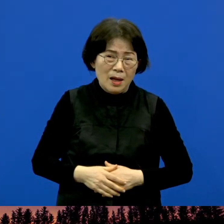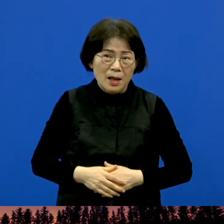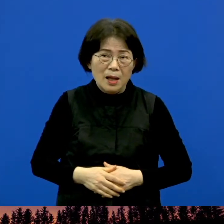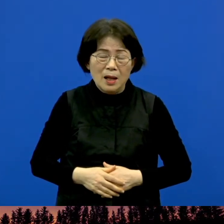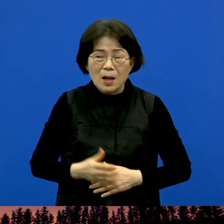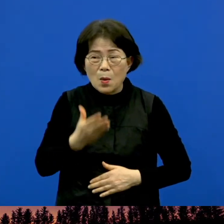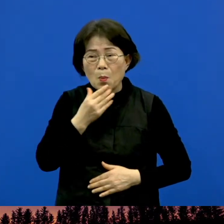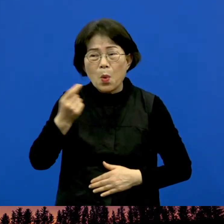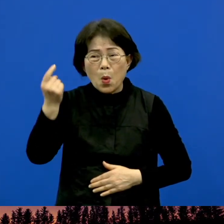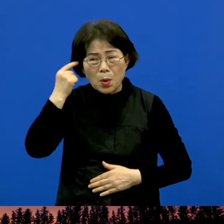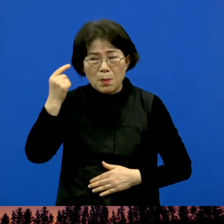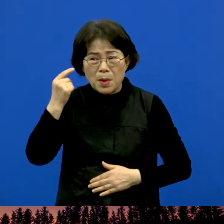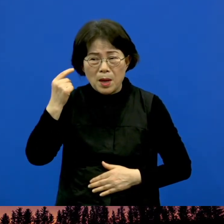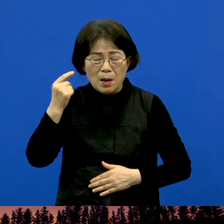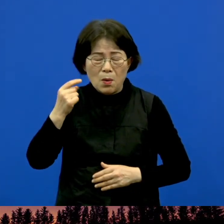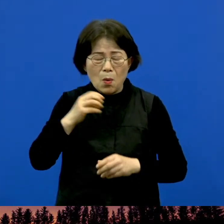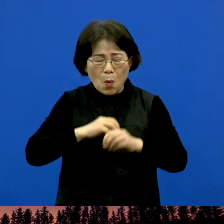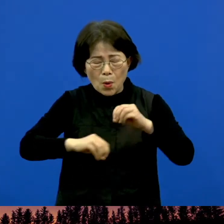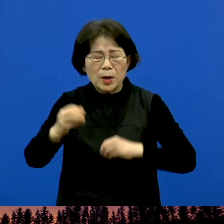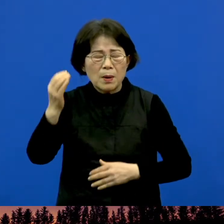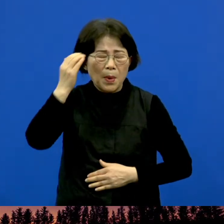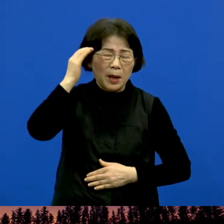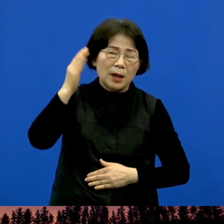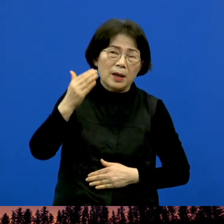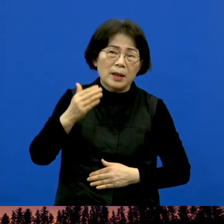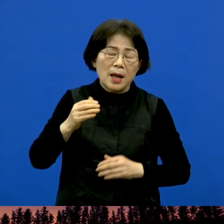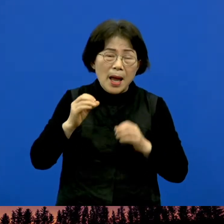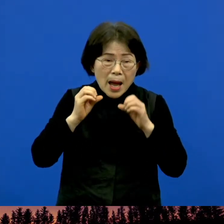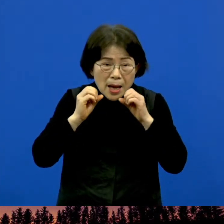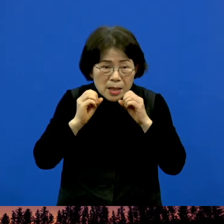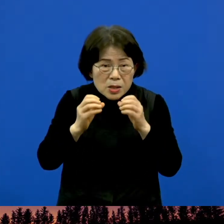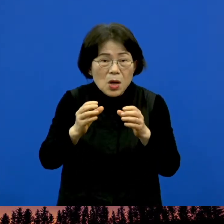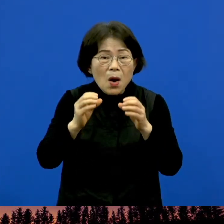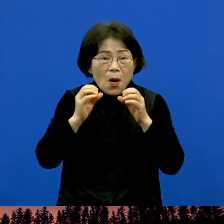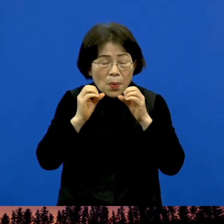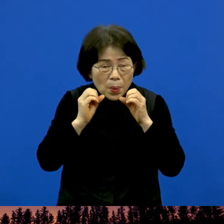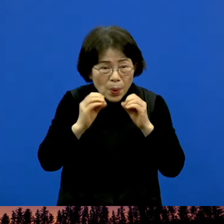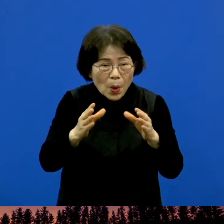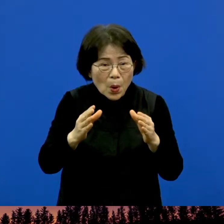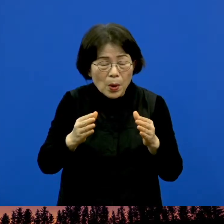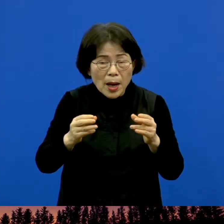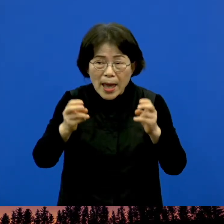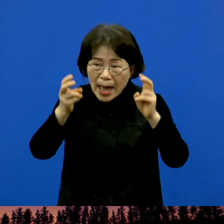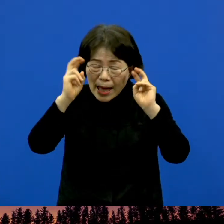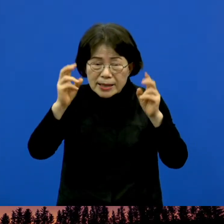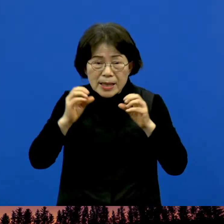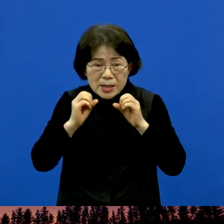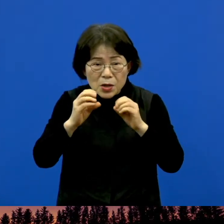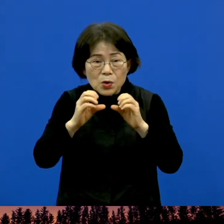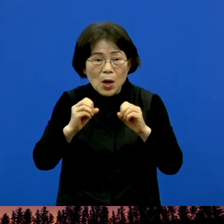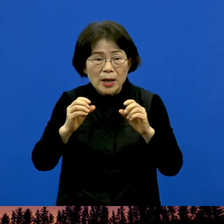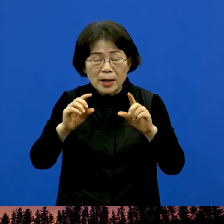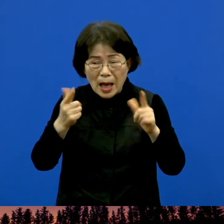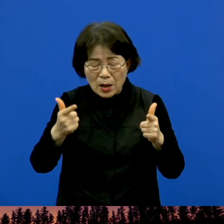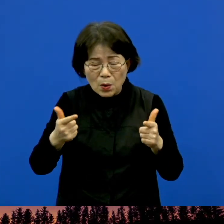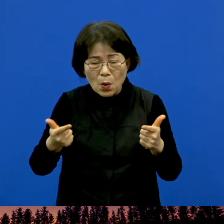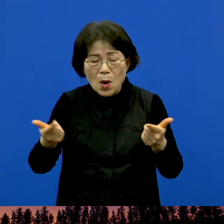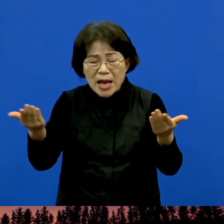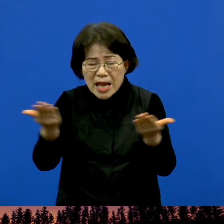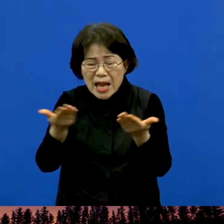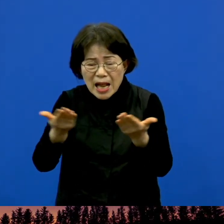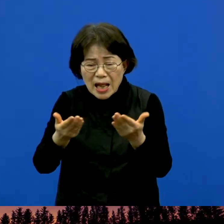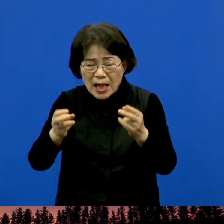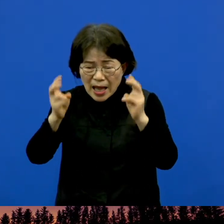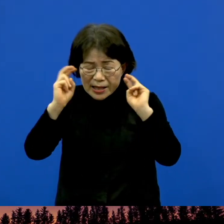복음의 문이 막힌다니까. 그러니까 전도를 직장에서 하는 게 아니고 일을 열심히 하셔야 돼요.